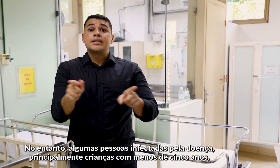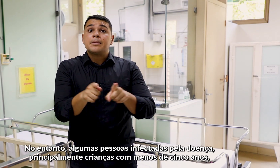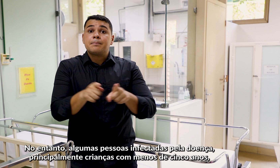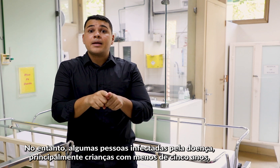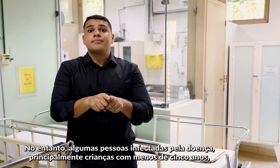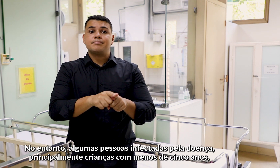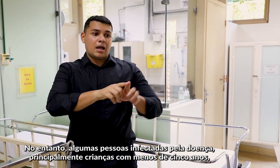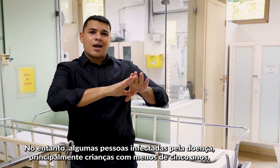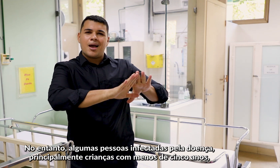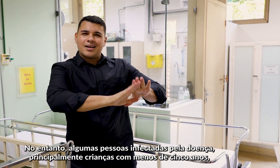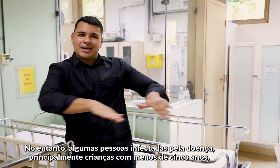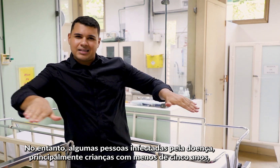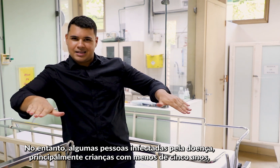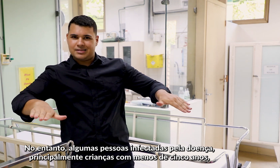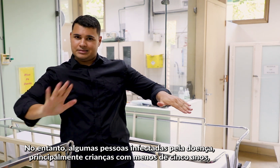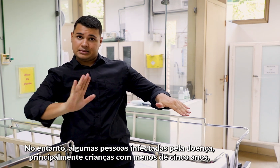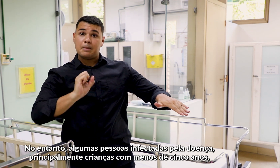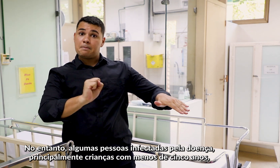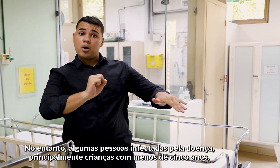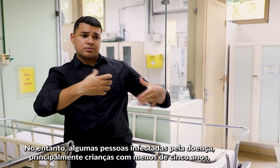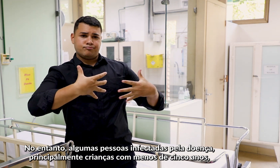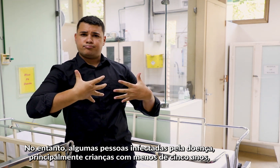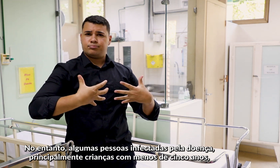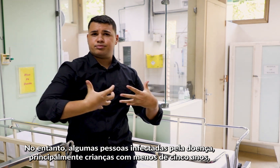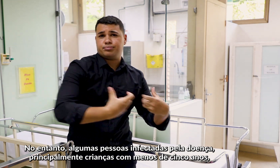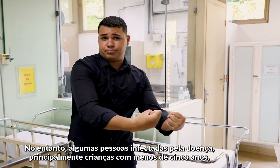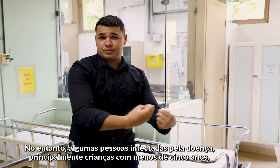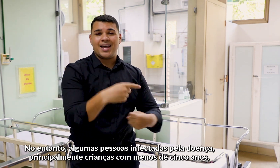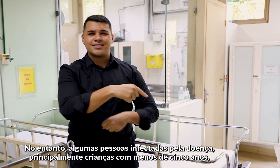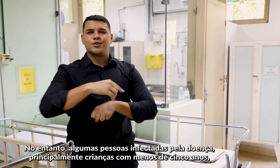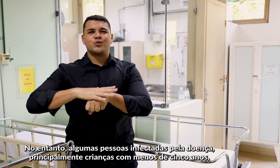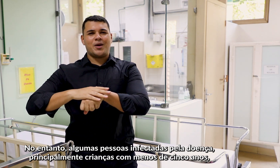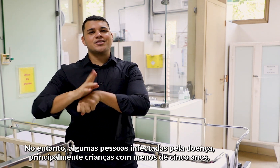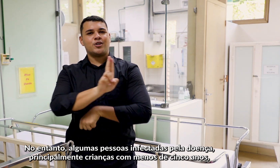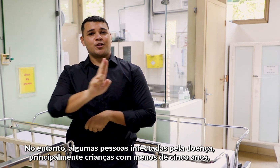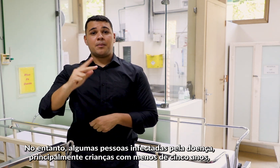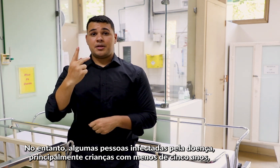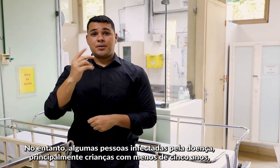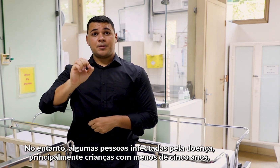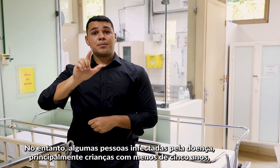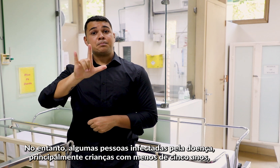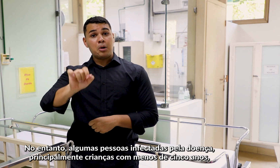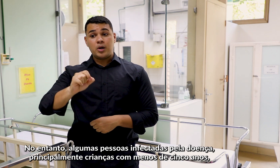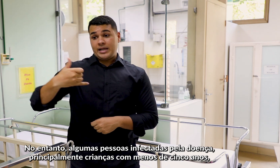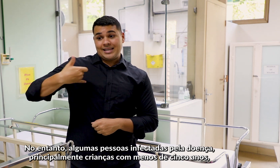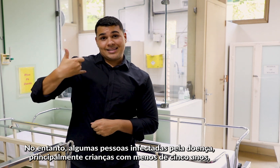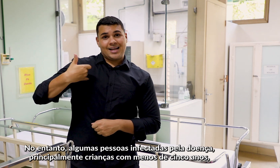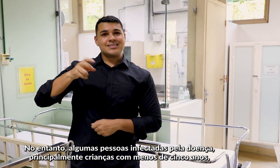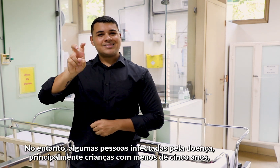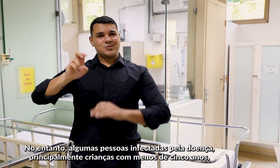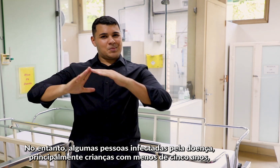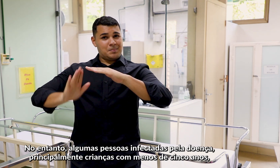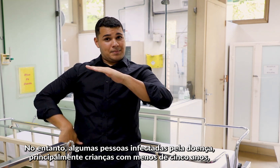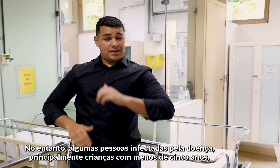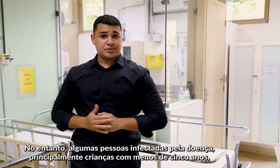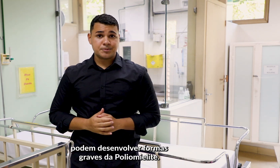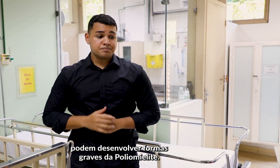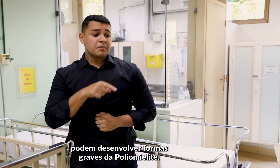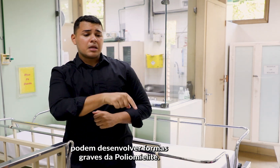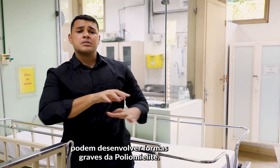No entanto, algumas pessoas infectadas pela doença, principalmente crianças com menos de 5